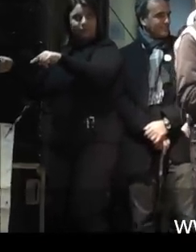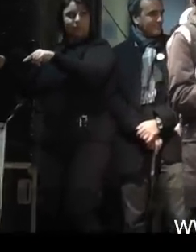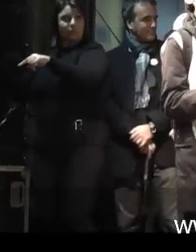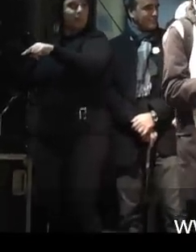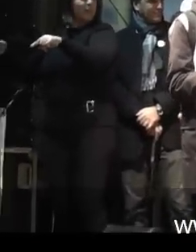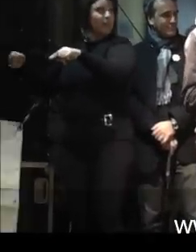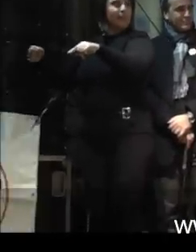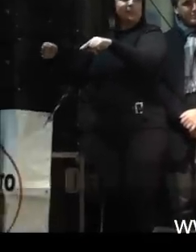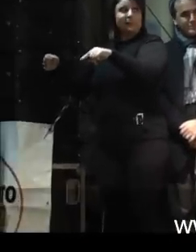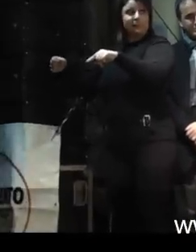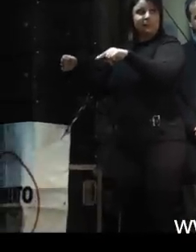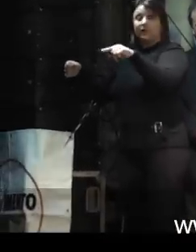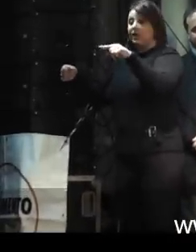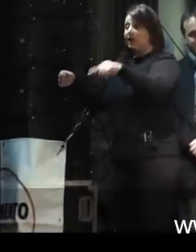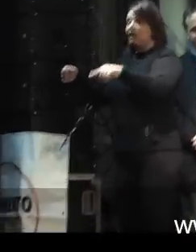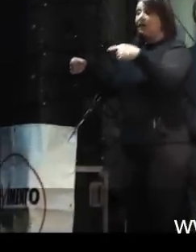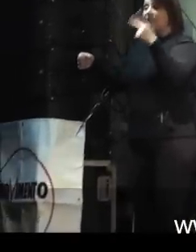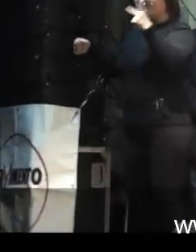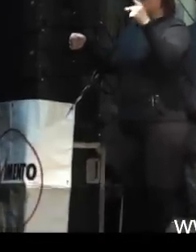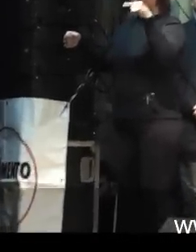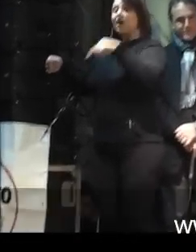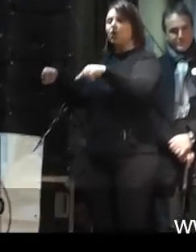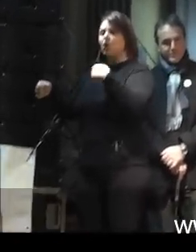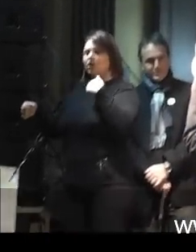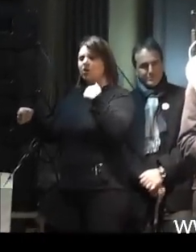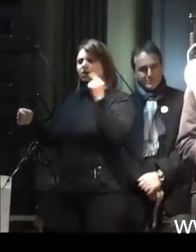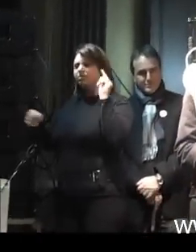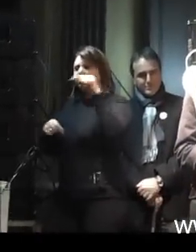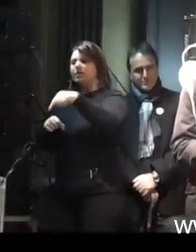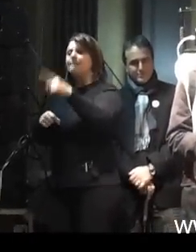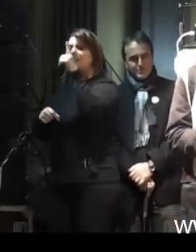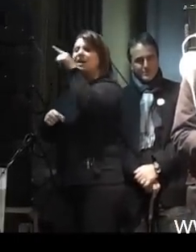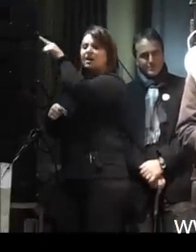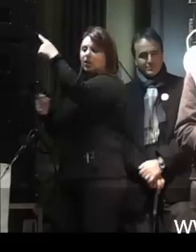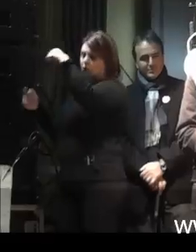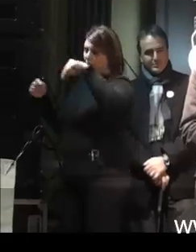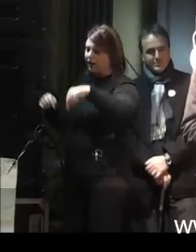fuori, riconvertiamo, io arrivo da Avellino, chiudono la Fiat, la